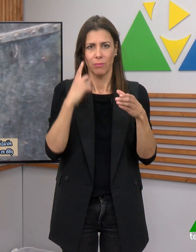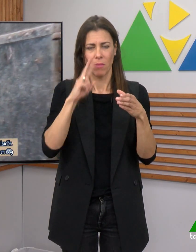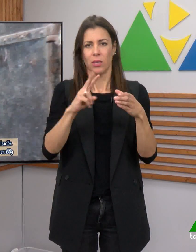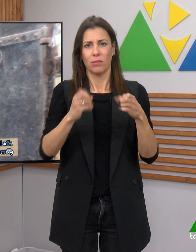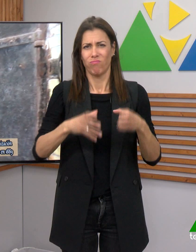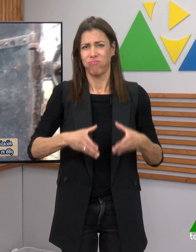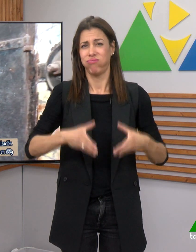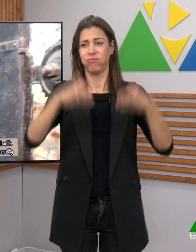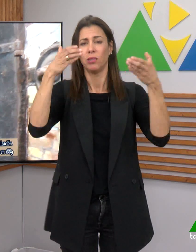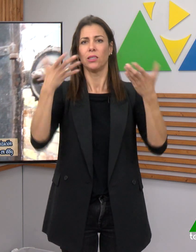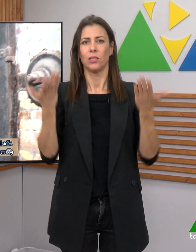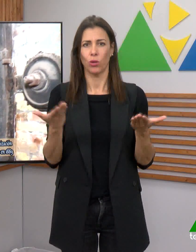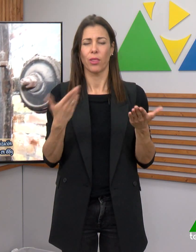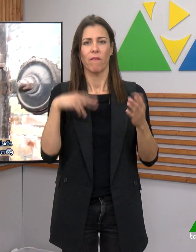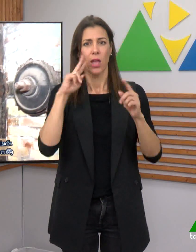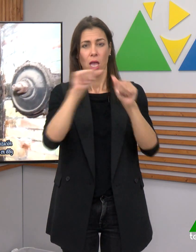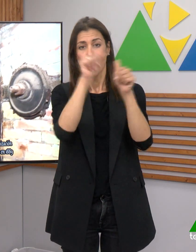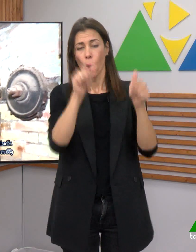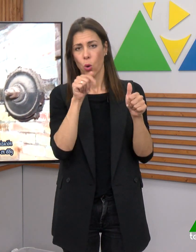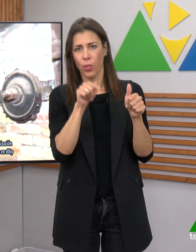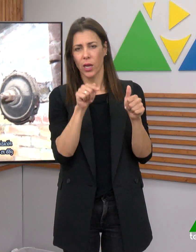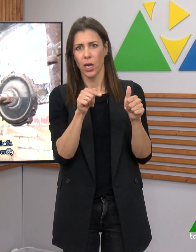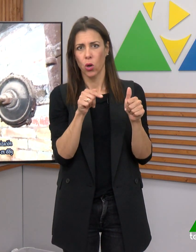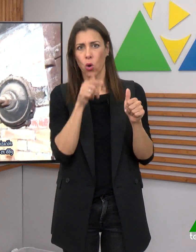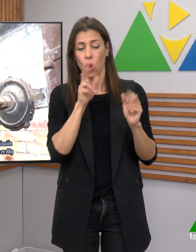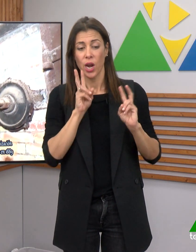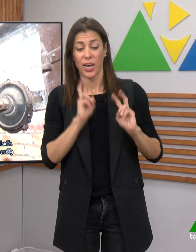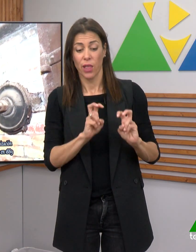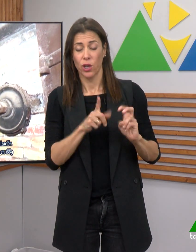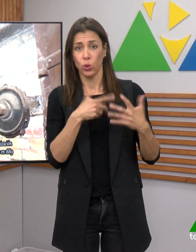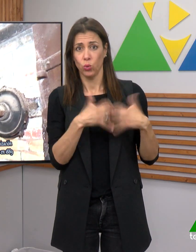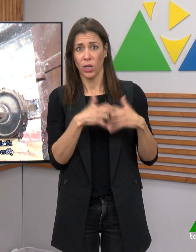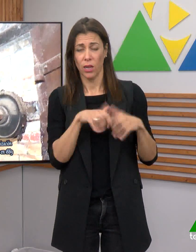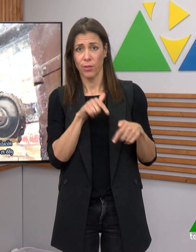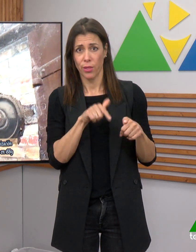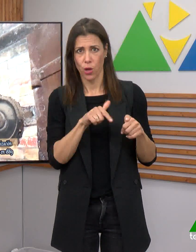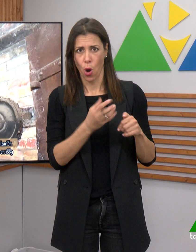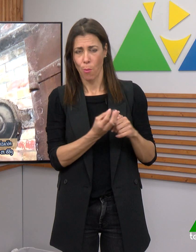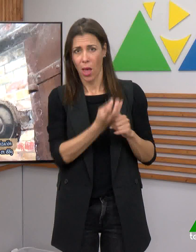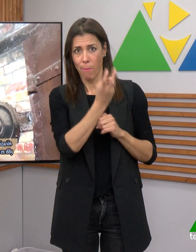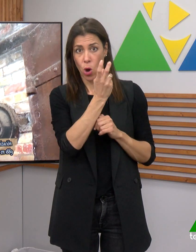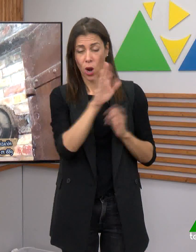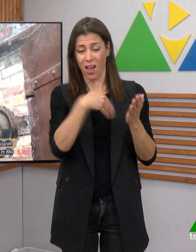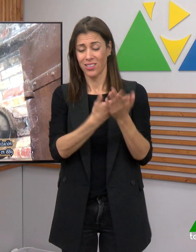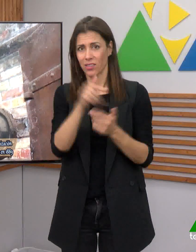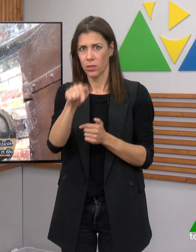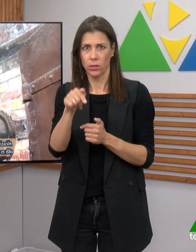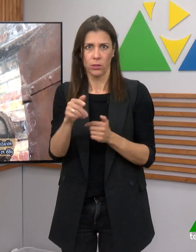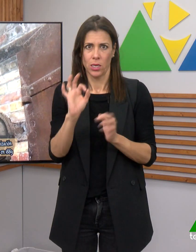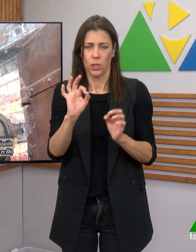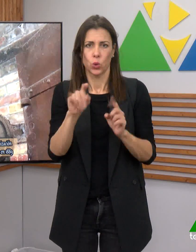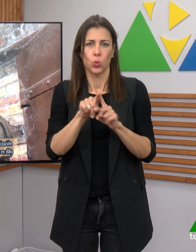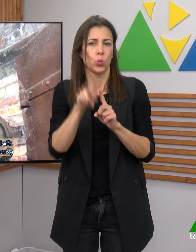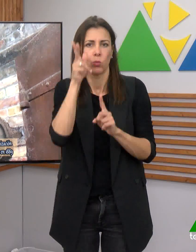hoy contemplar un modelo de inicio de industrialización del vapor como es esto, es un tesoro.